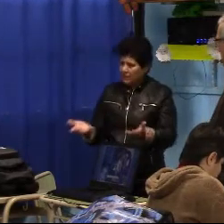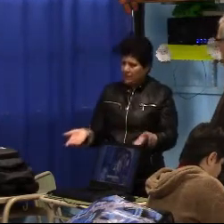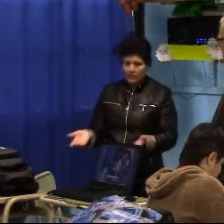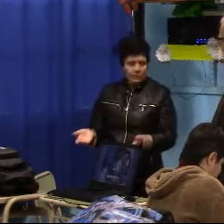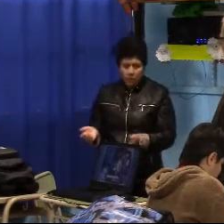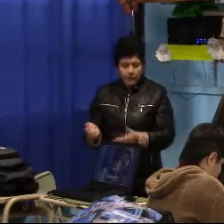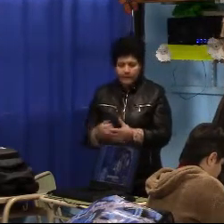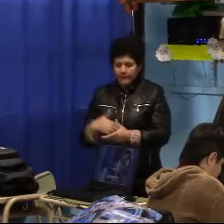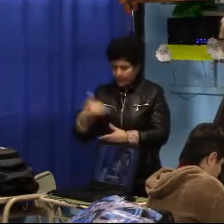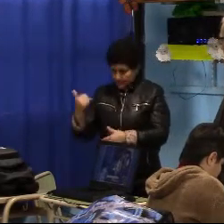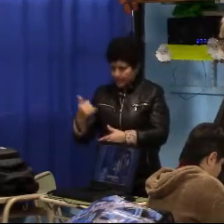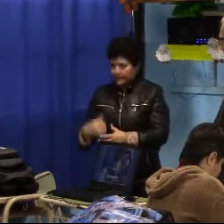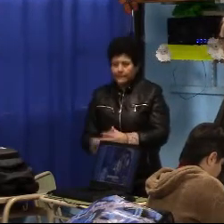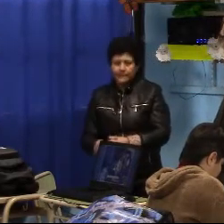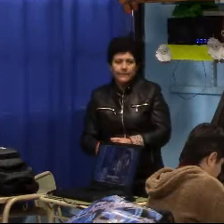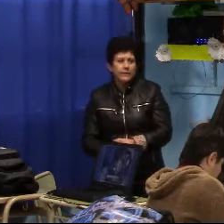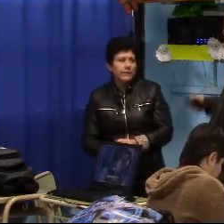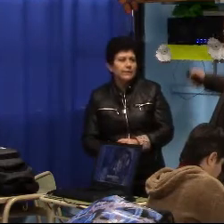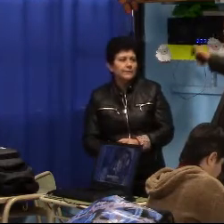¿Vuelvo rápido?